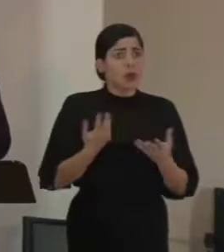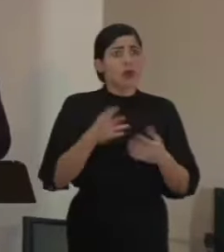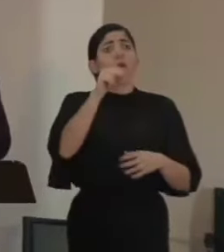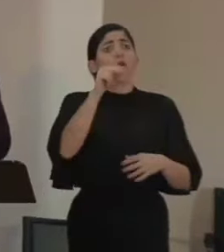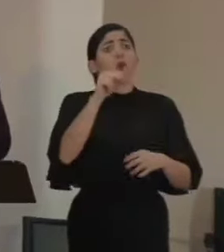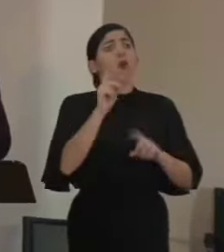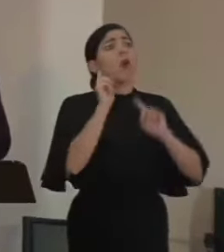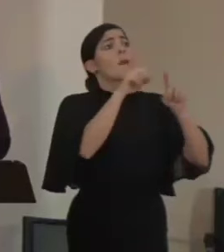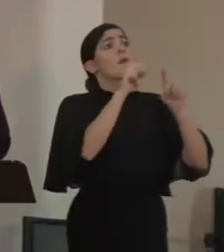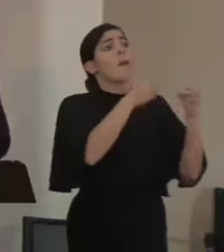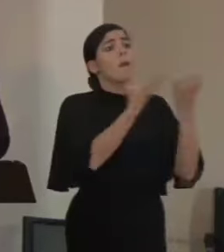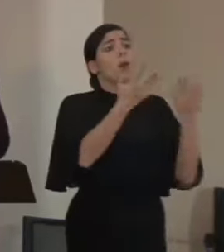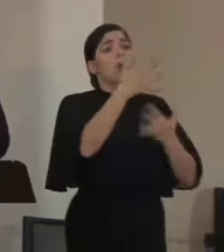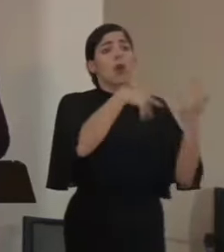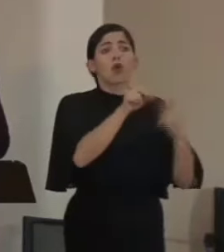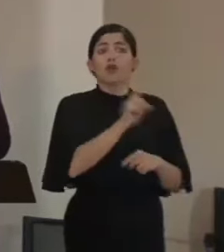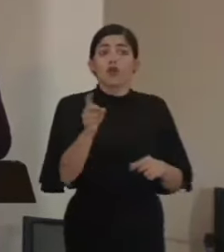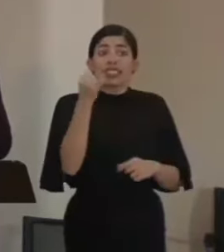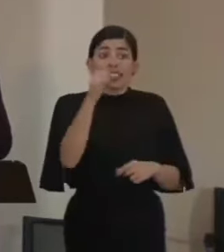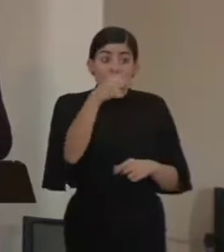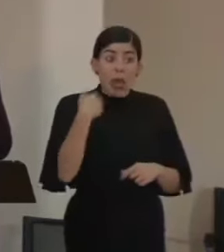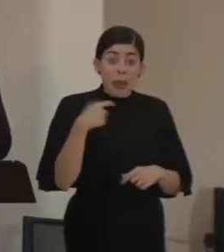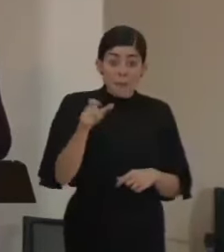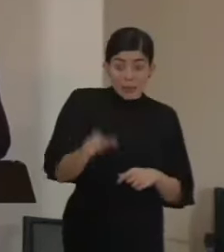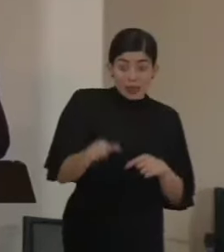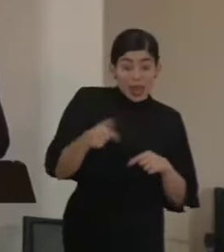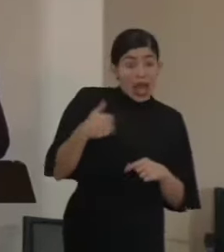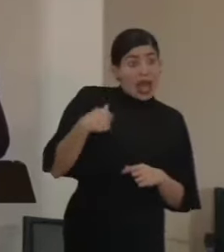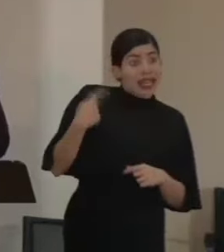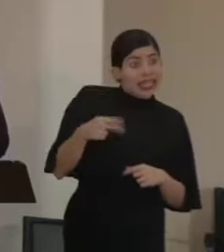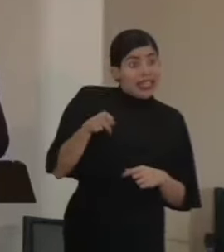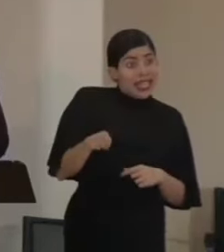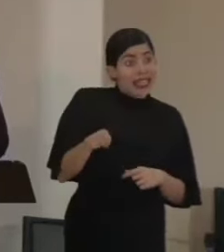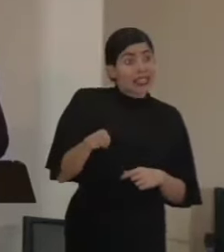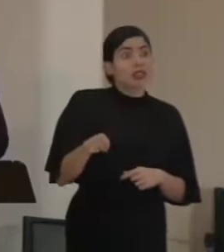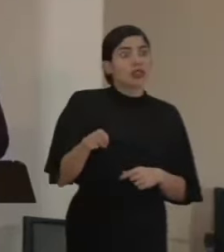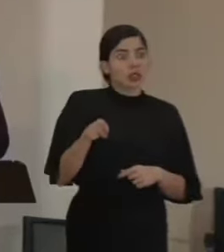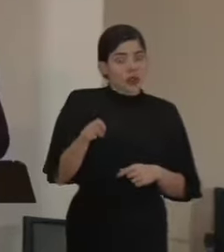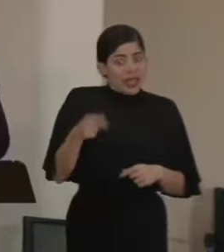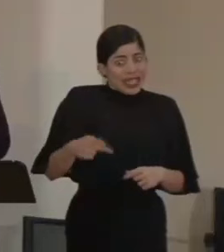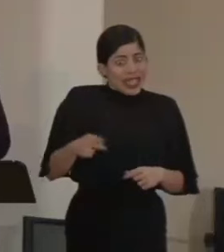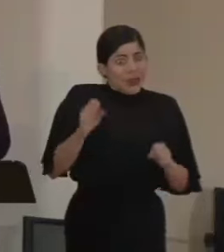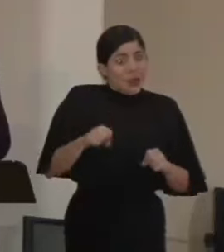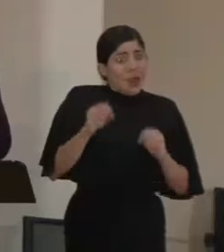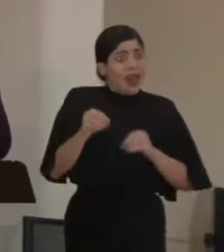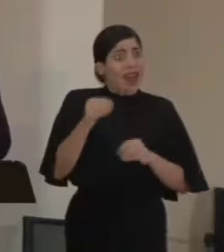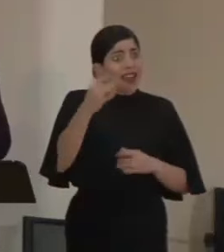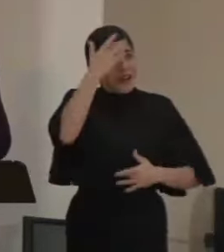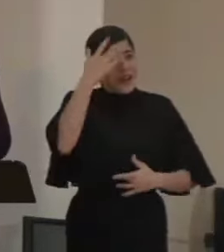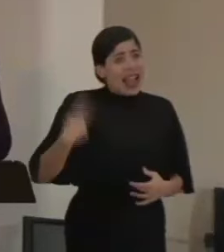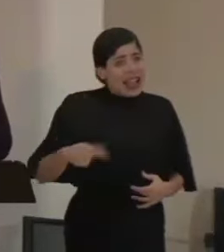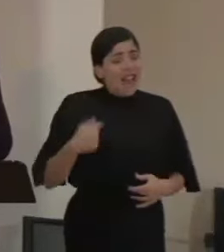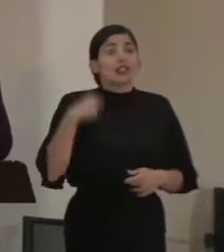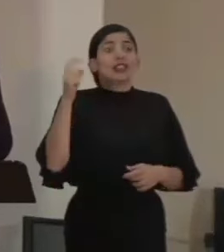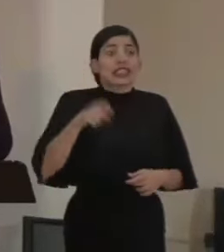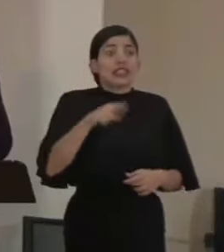no se vayan a lugares públicos. Si tienen personas con factores de riesgo, están justamente en ese riesgo de tener una enfermedad grave, ocupo